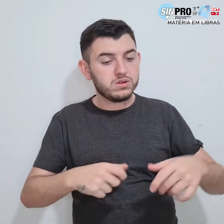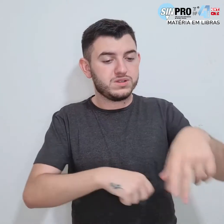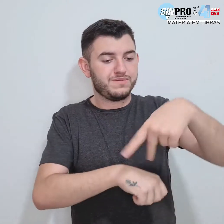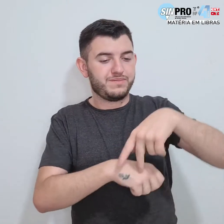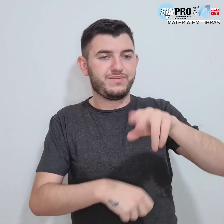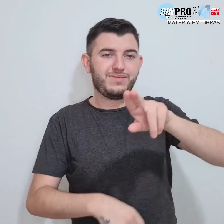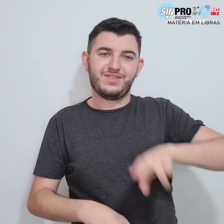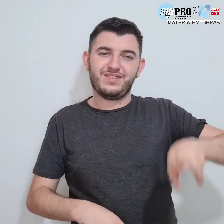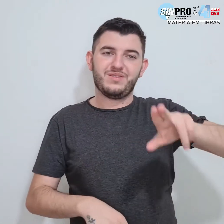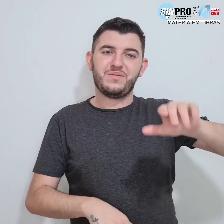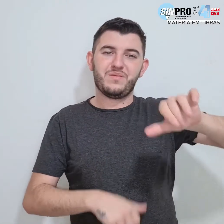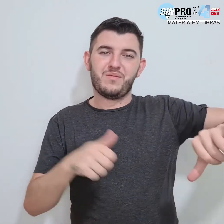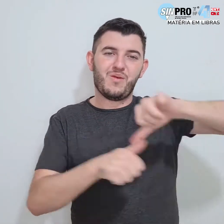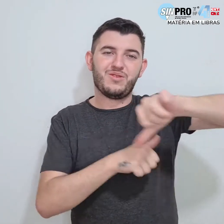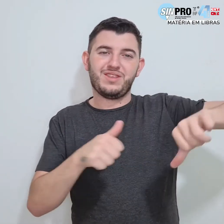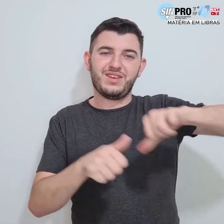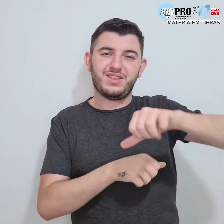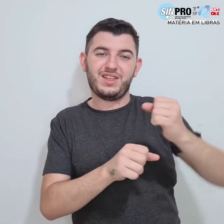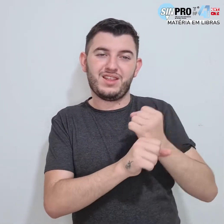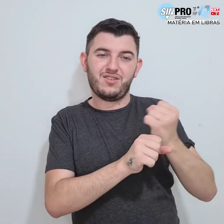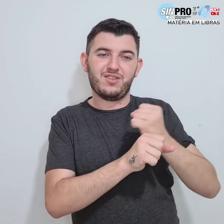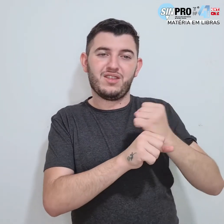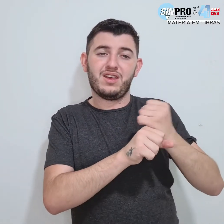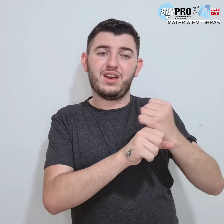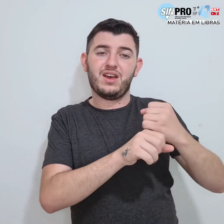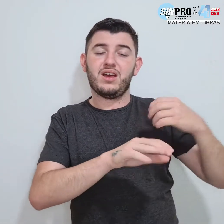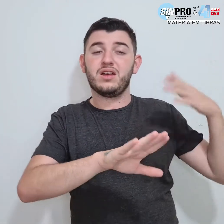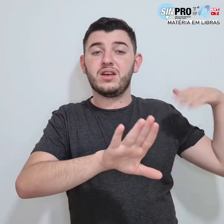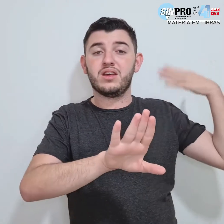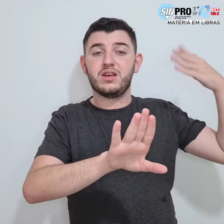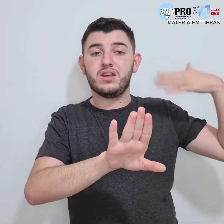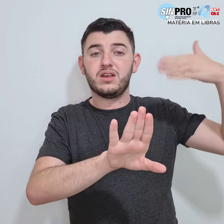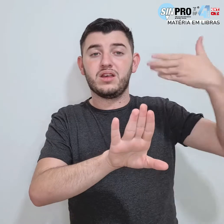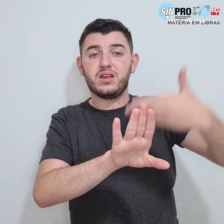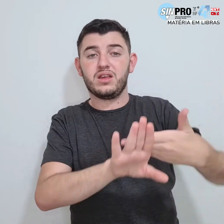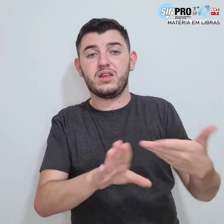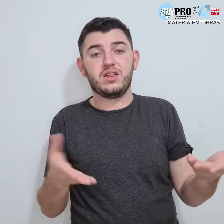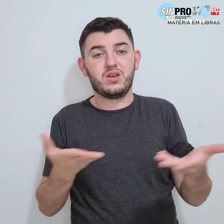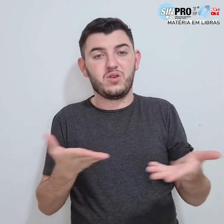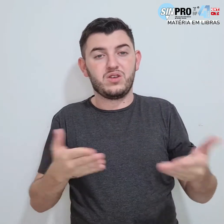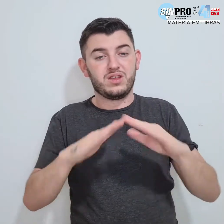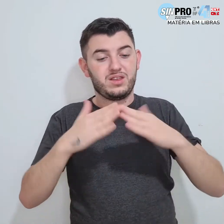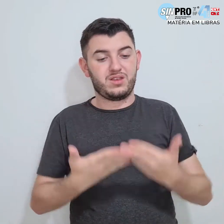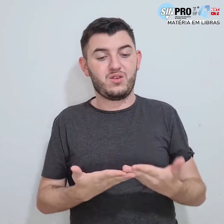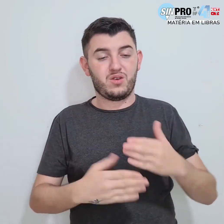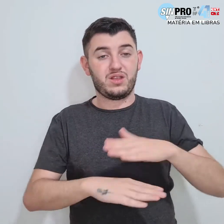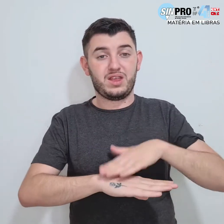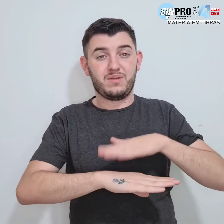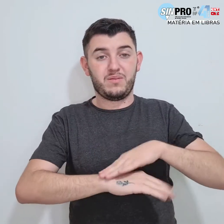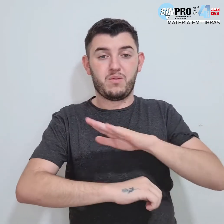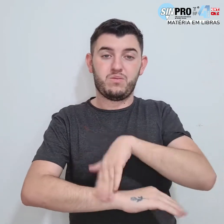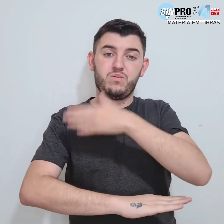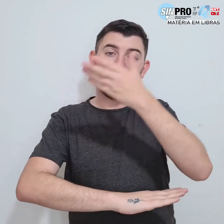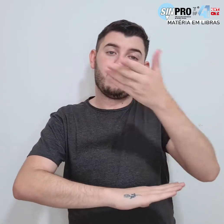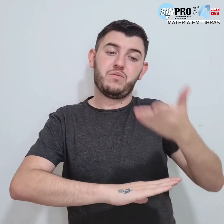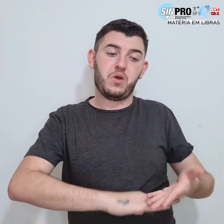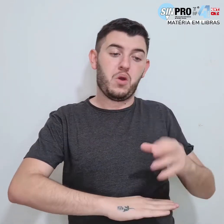tivemos nos últimos anos, tanto no que tem a ver com as escolas em tempo integral, como com os programas como o